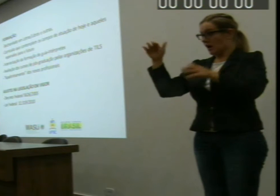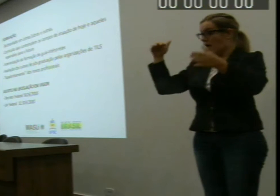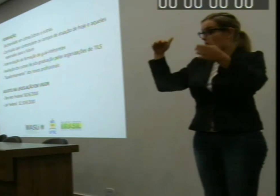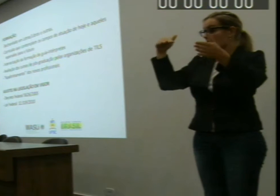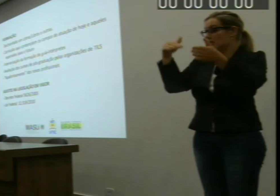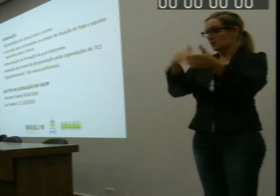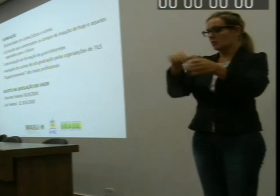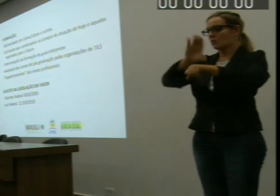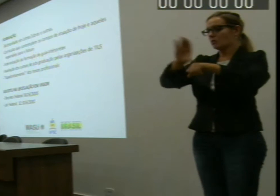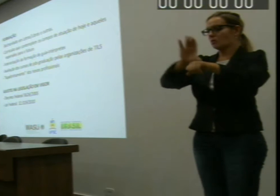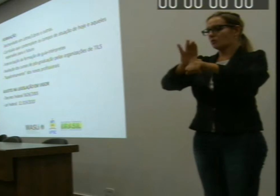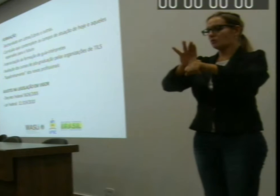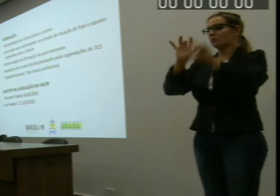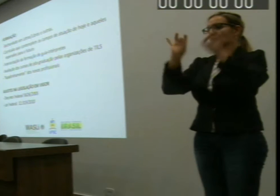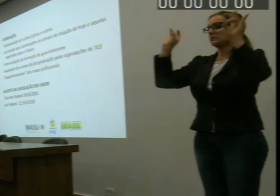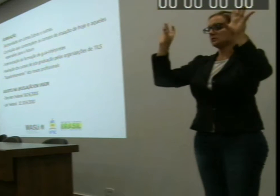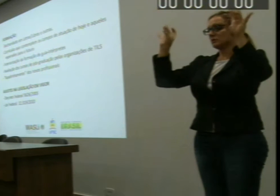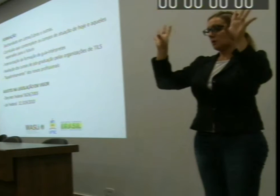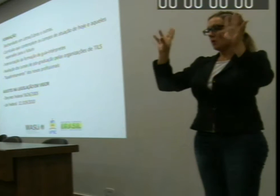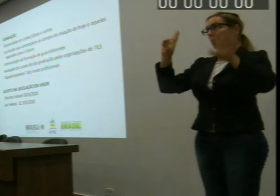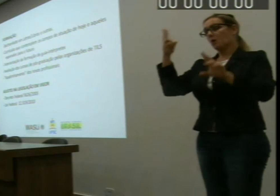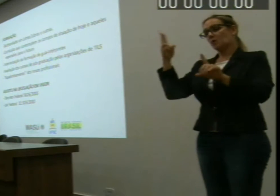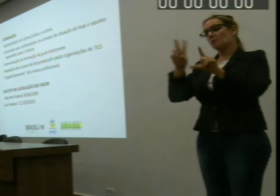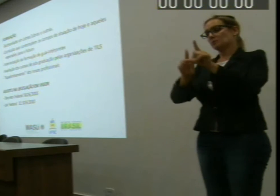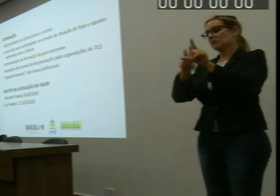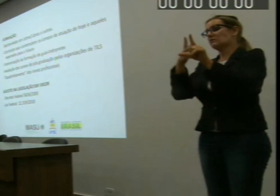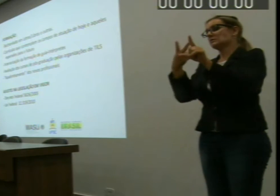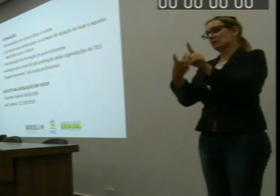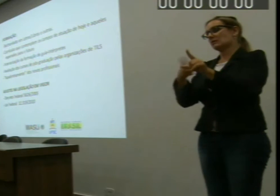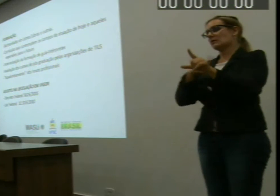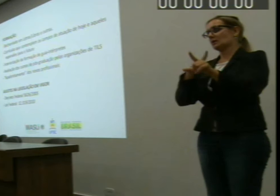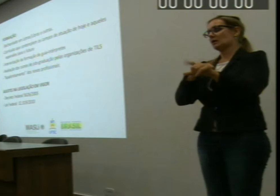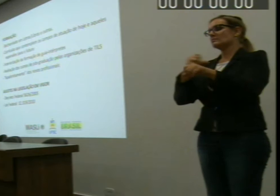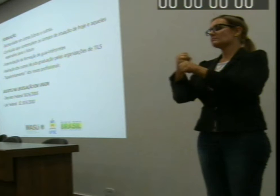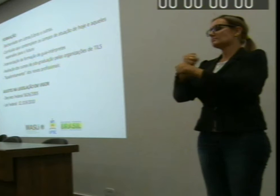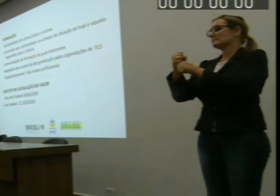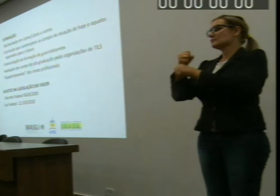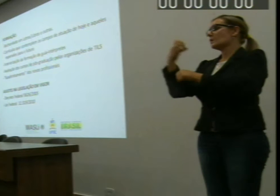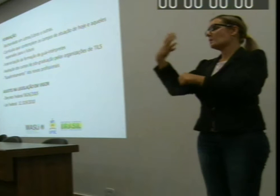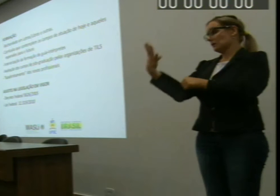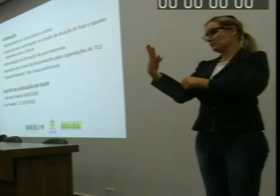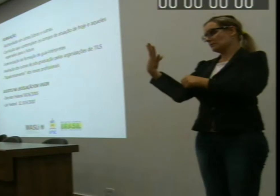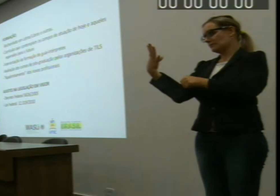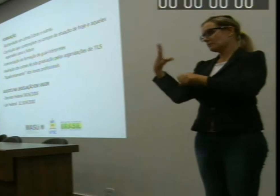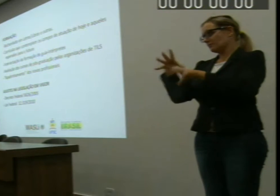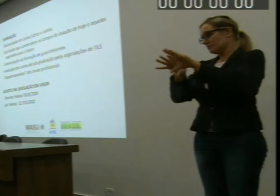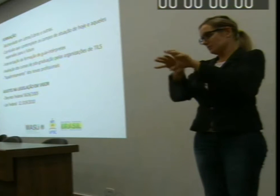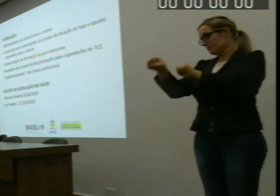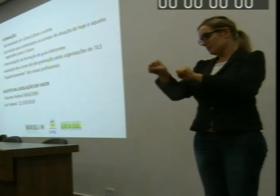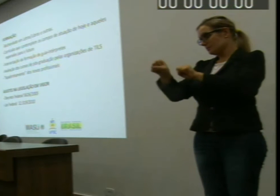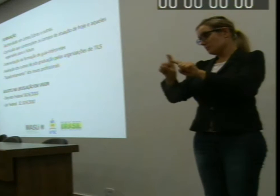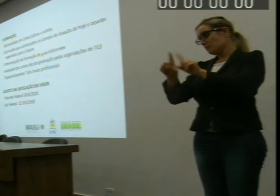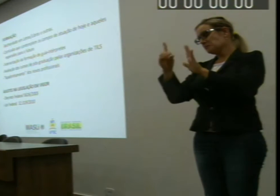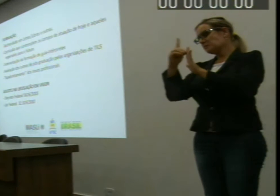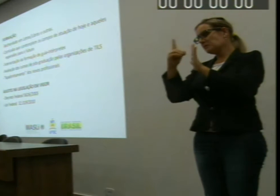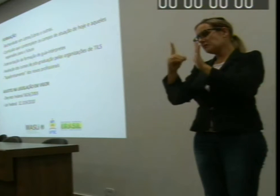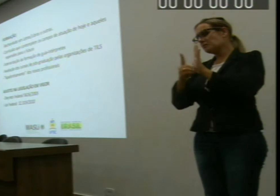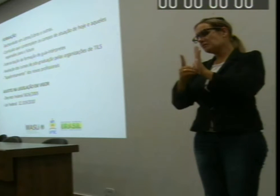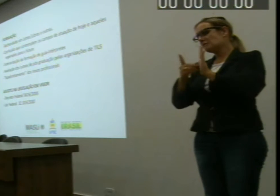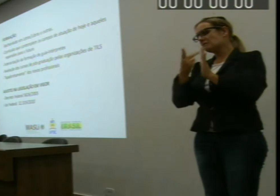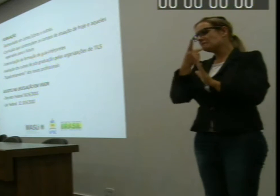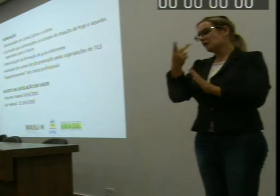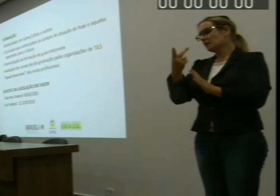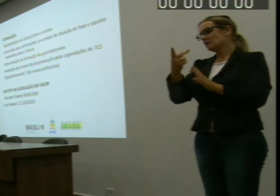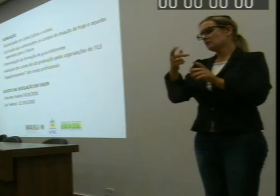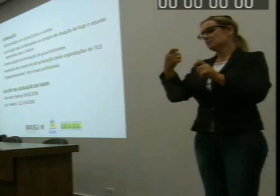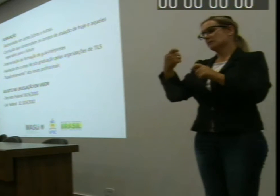especialização ou o próprio bacharelado que dura 4 anos né então você tem assim o decreto ele diz que para ser intérprete